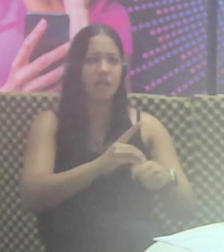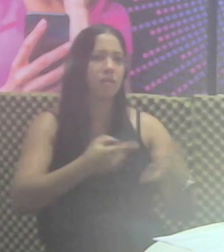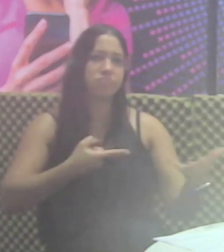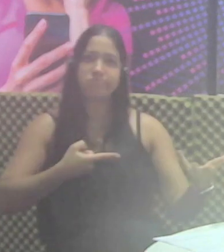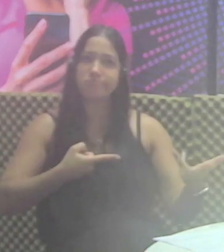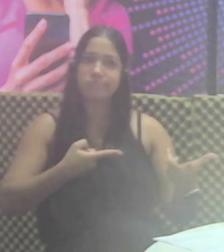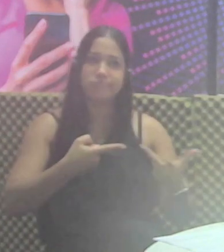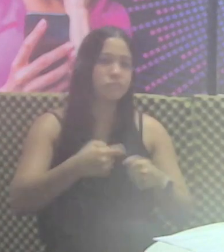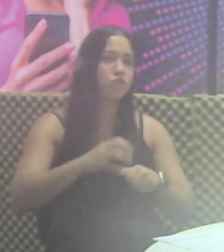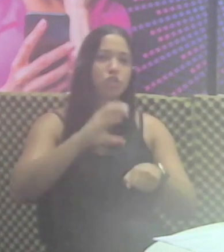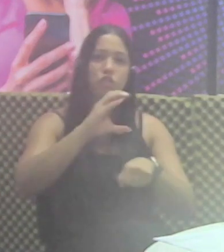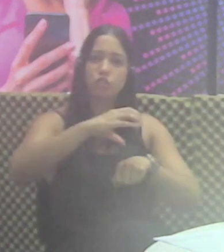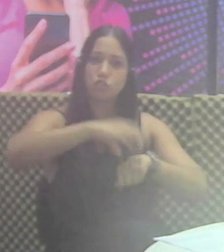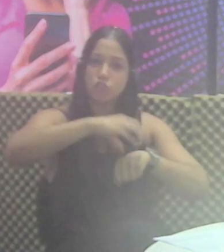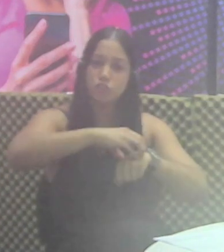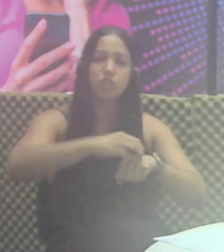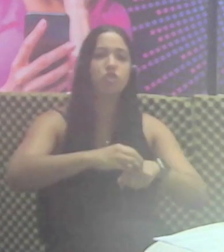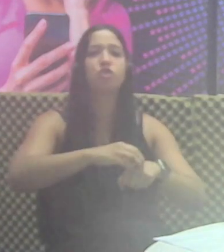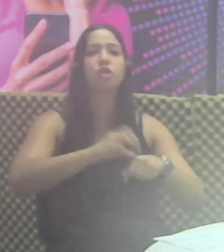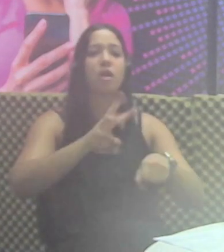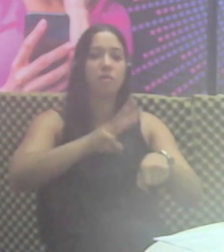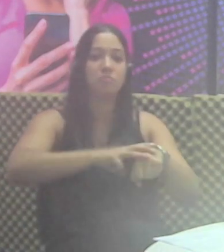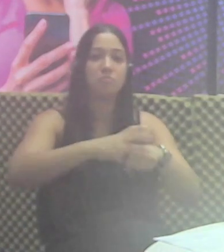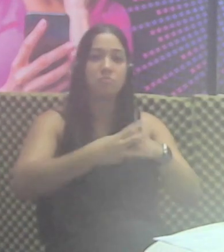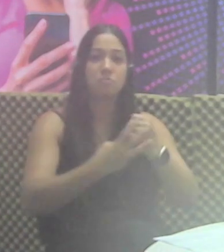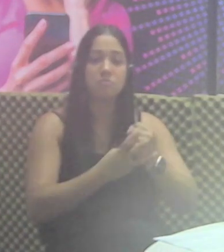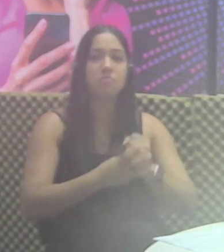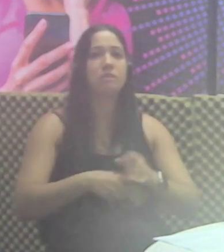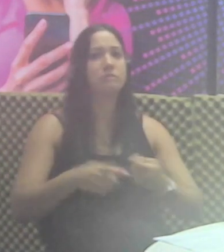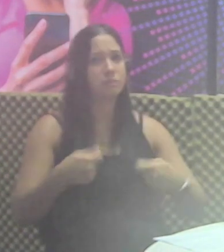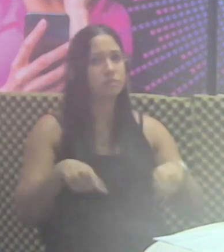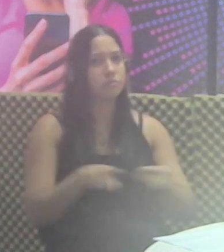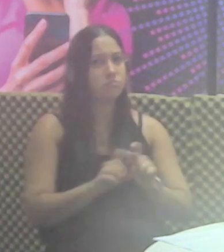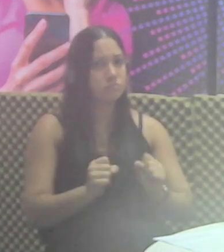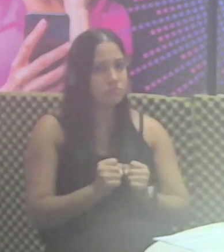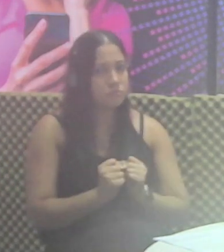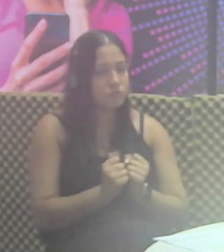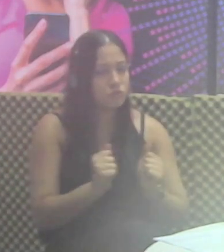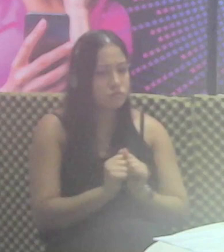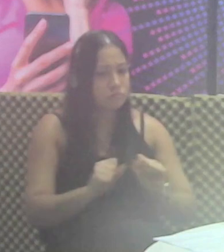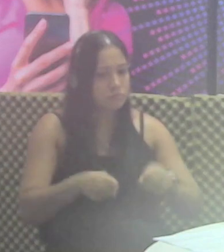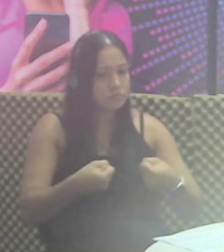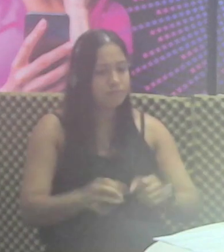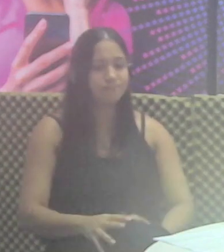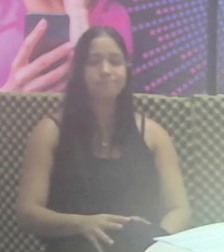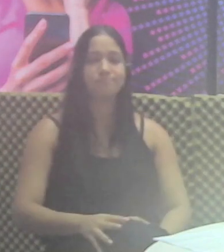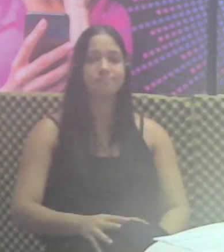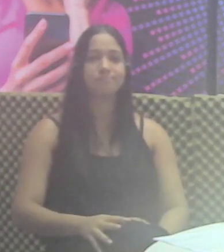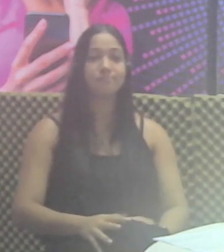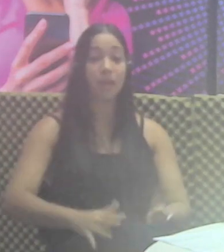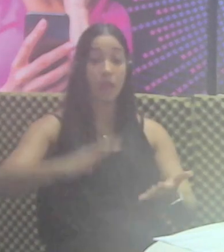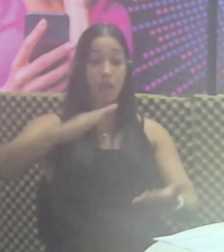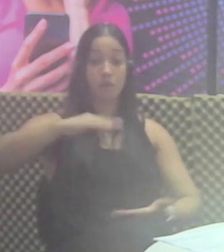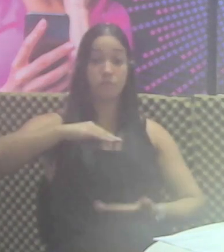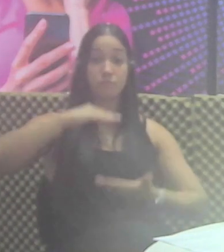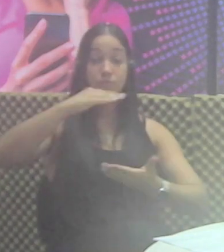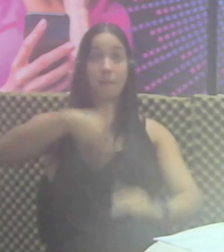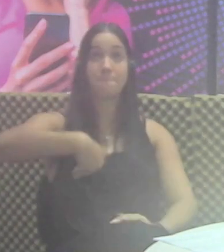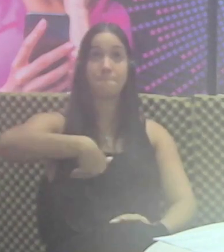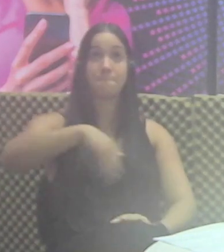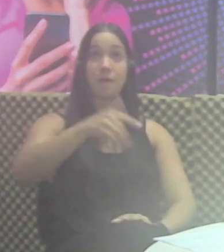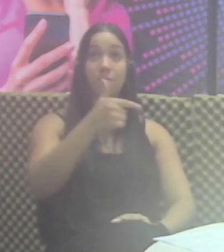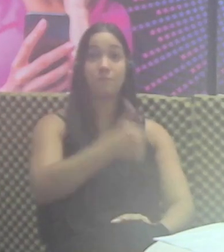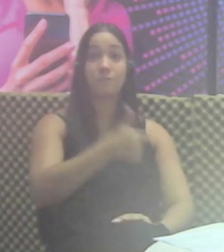a chikungunya e o zika, a população também precisa estar junto, não é mesmo? todo o conjunto, são mais de 22